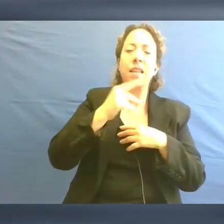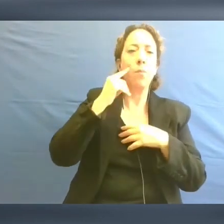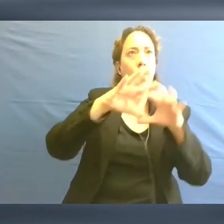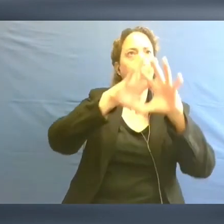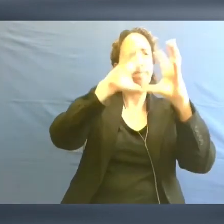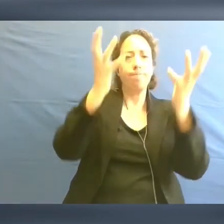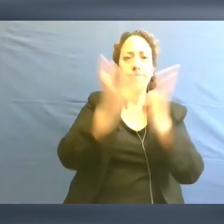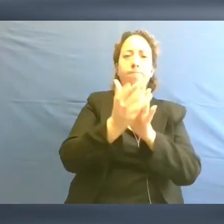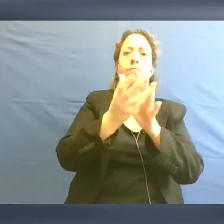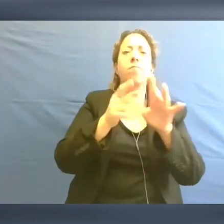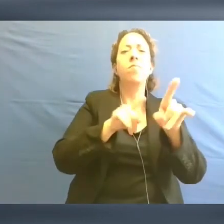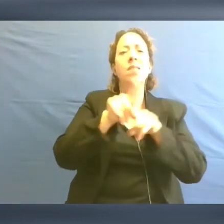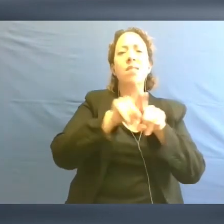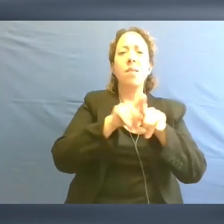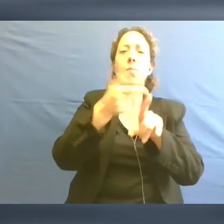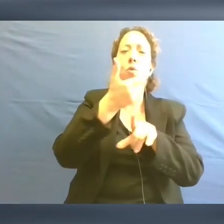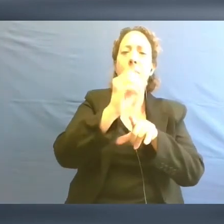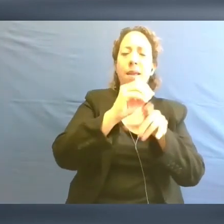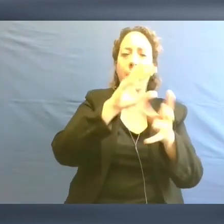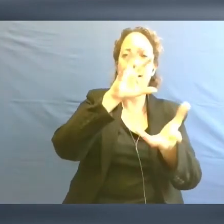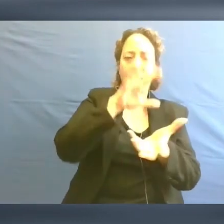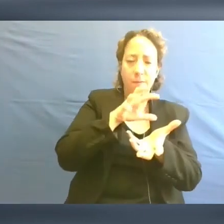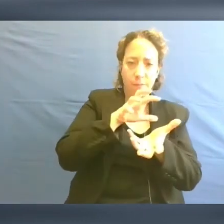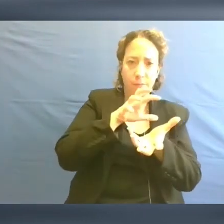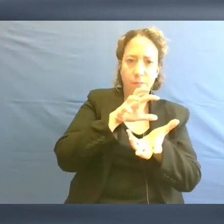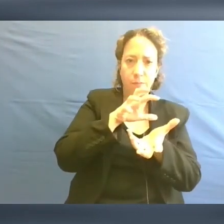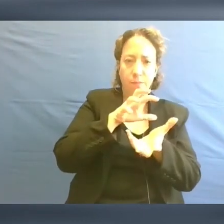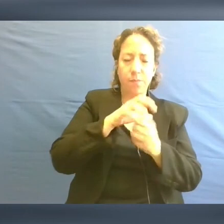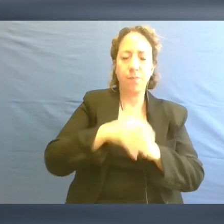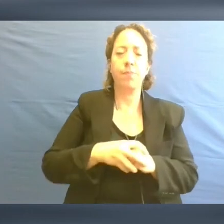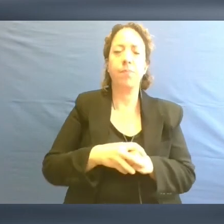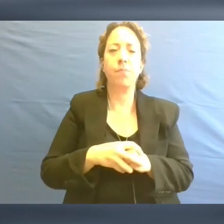différents systèmes numériques, comme synthèse de cette présentation.